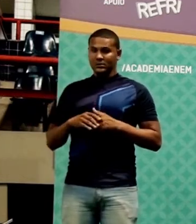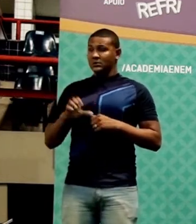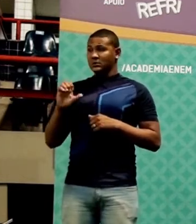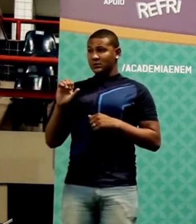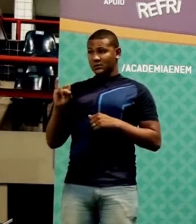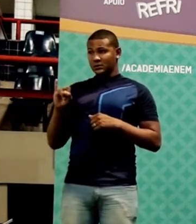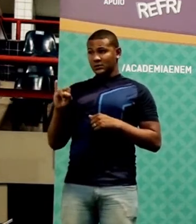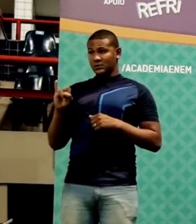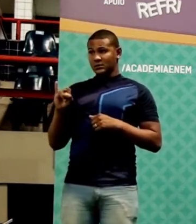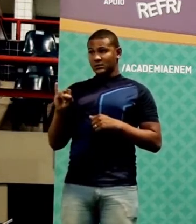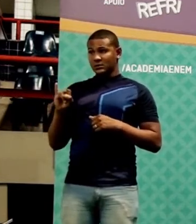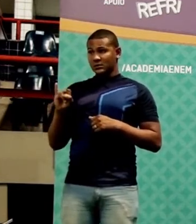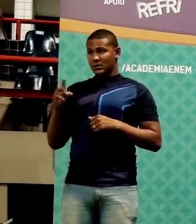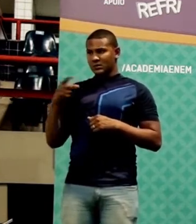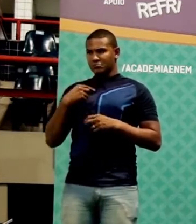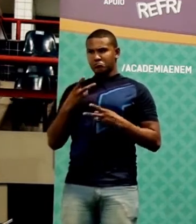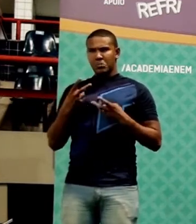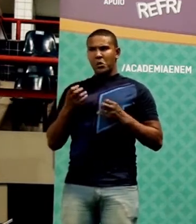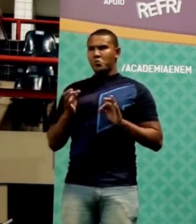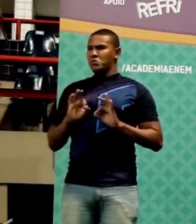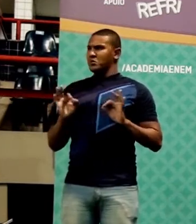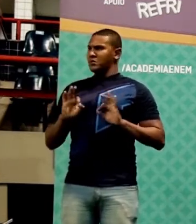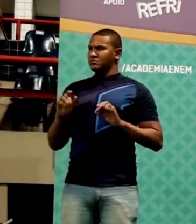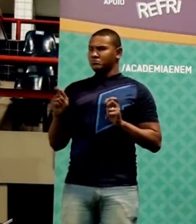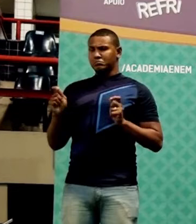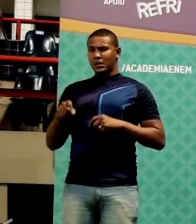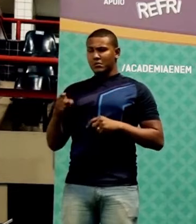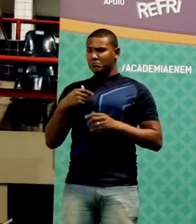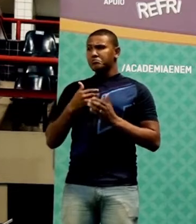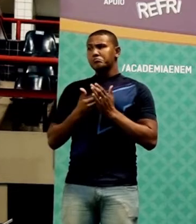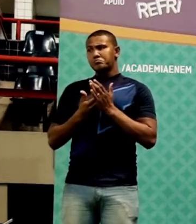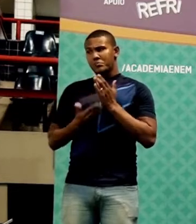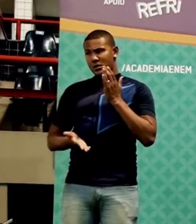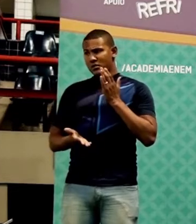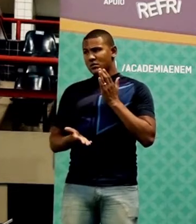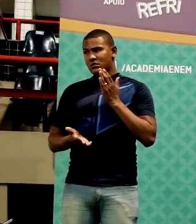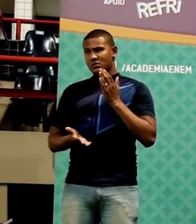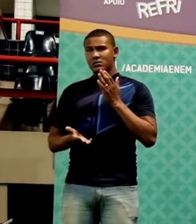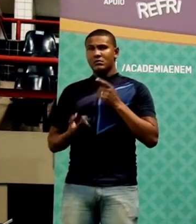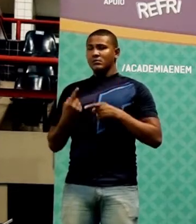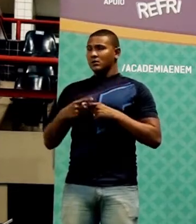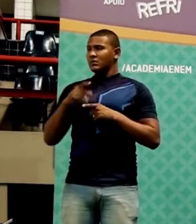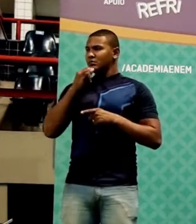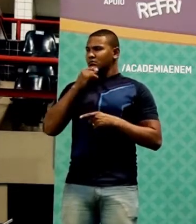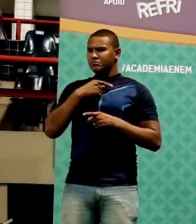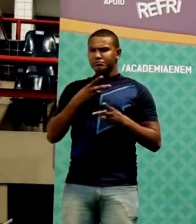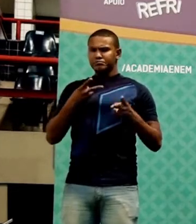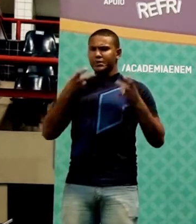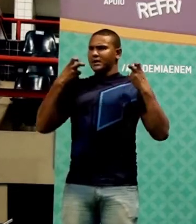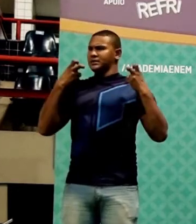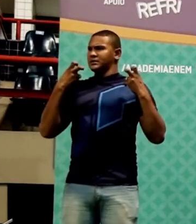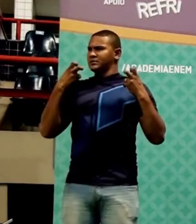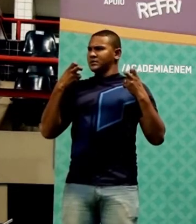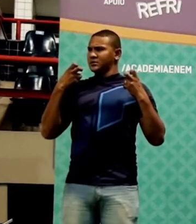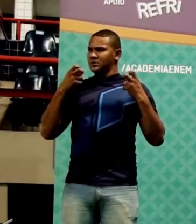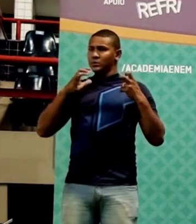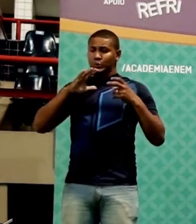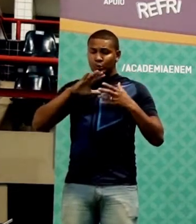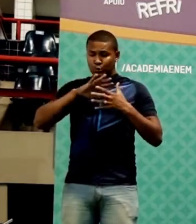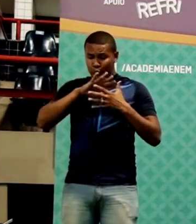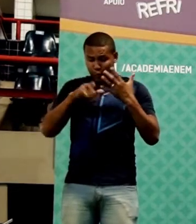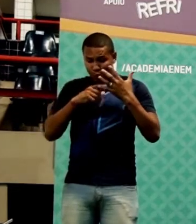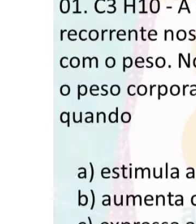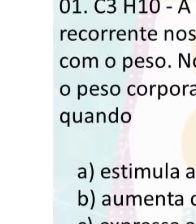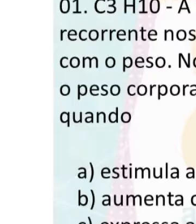essa observação, você poderia perder o item. Porque você vai ver que quase tudo que ele diz aí é correto. Porque ele